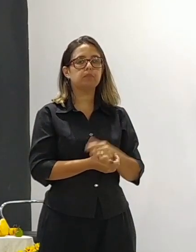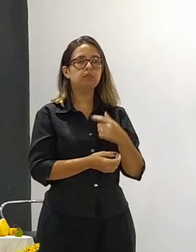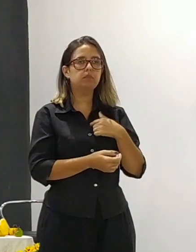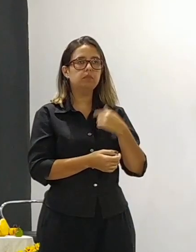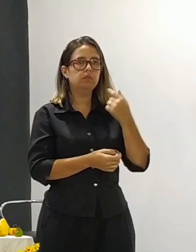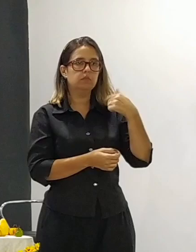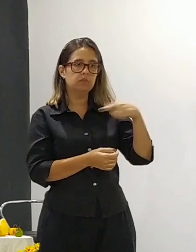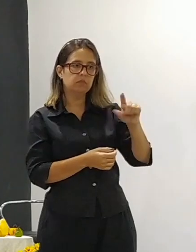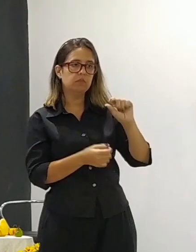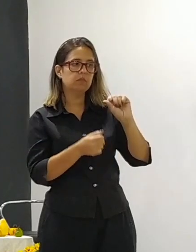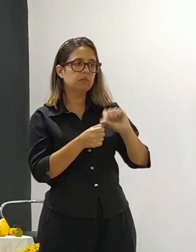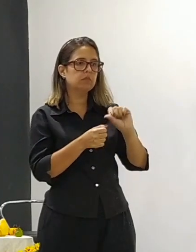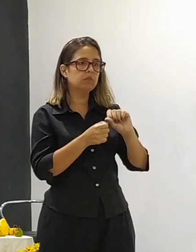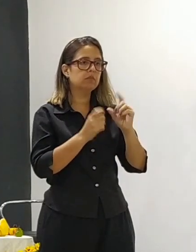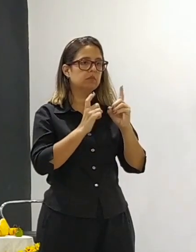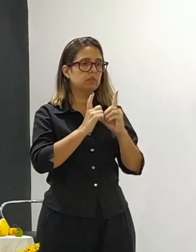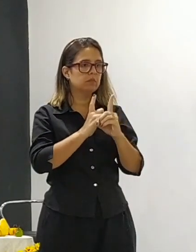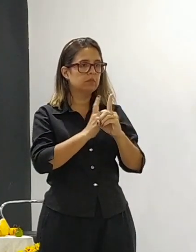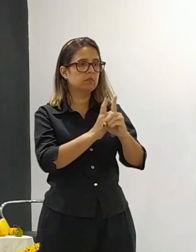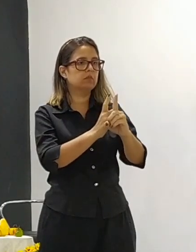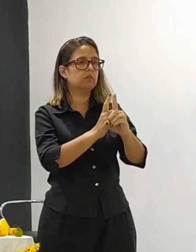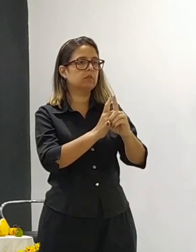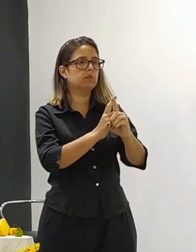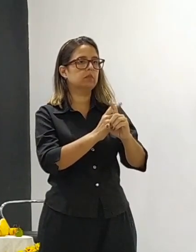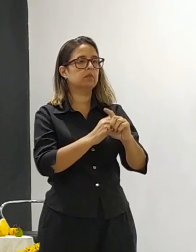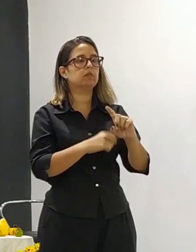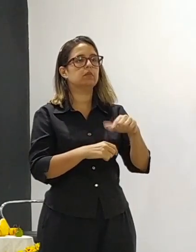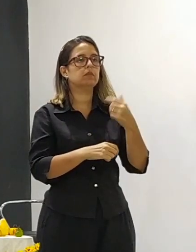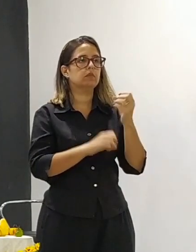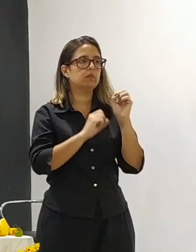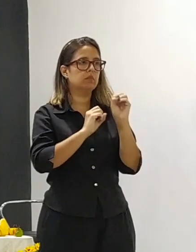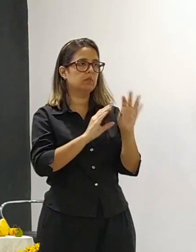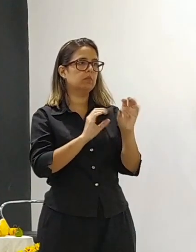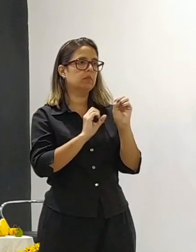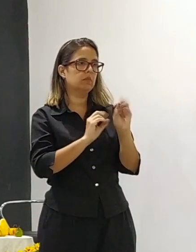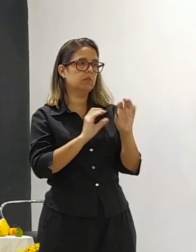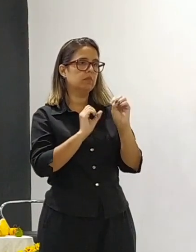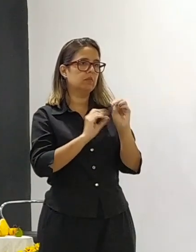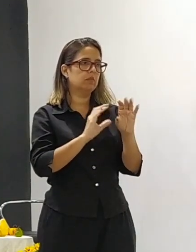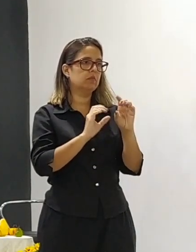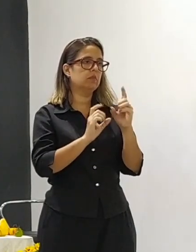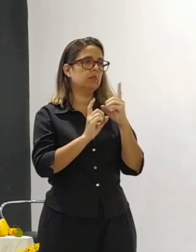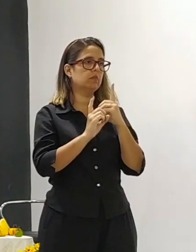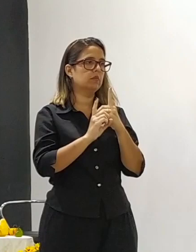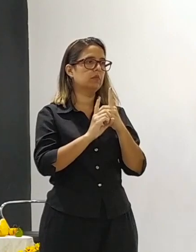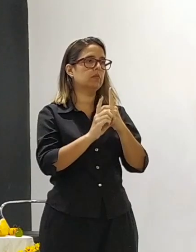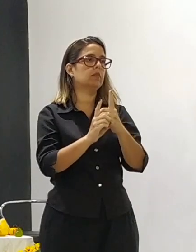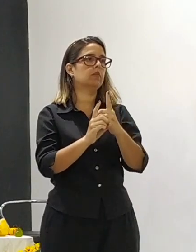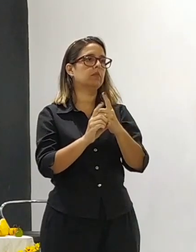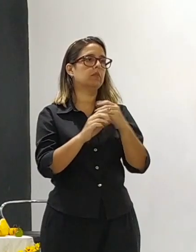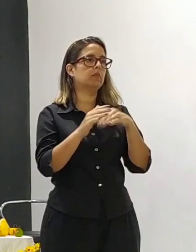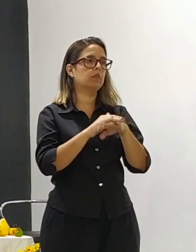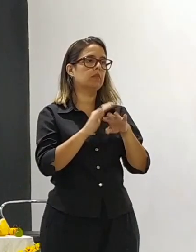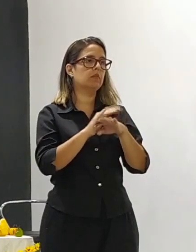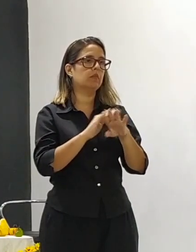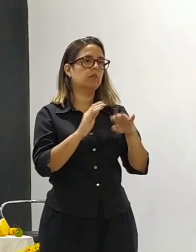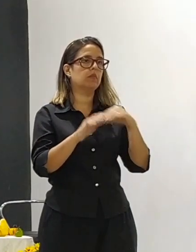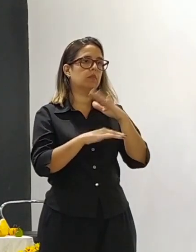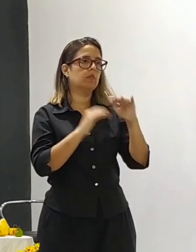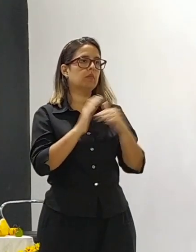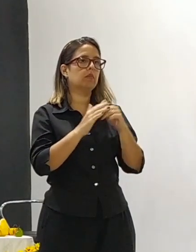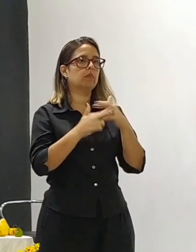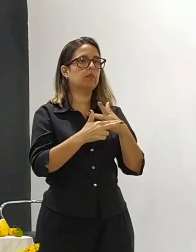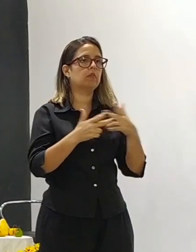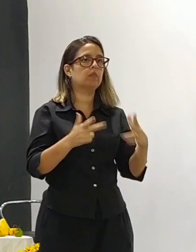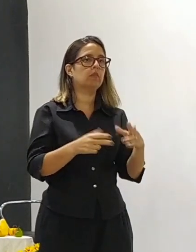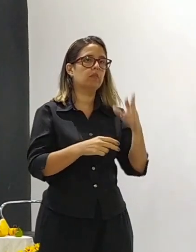eu faço discípulo, e depois eu ensino a esse discípulo a guardar todas as coisas que o